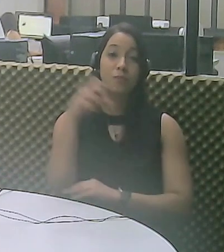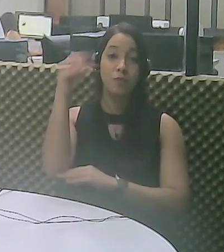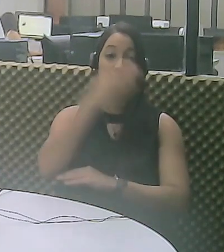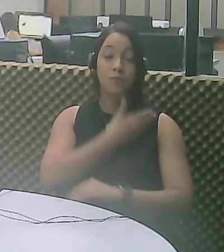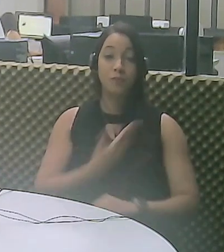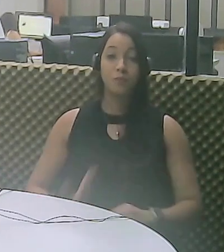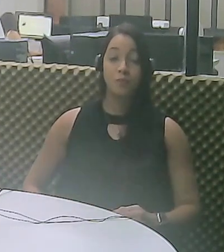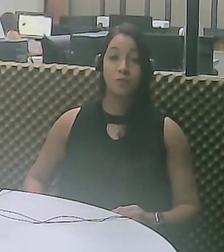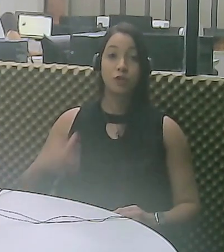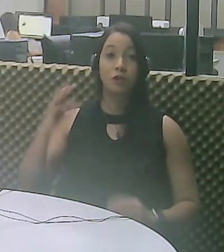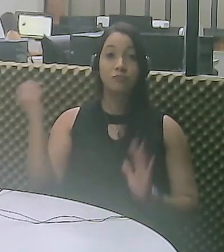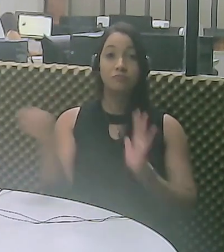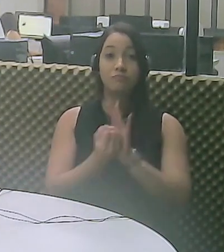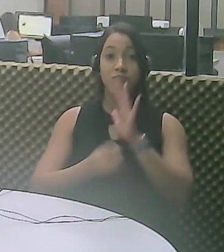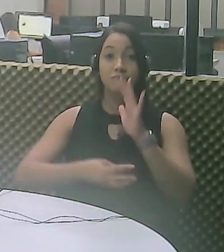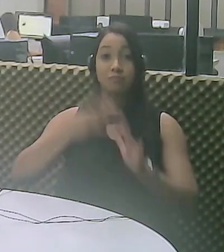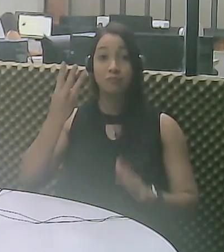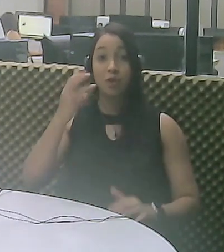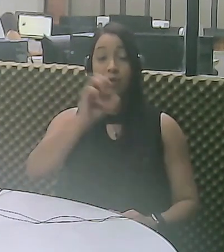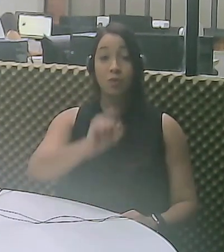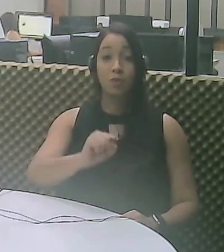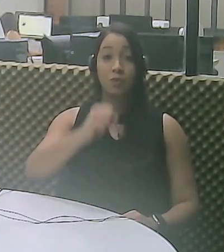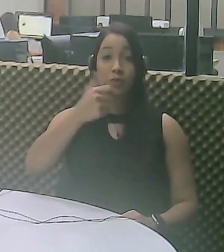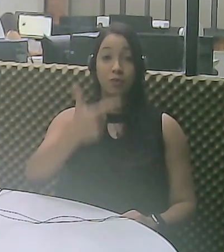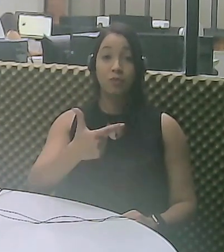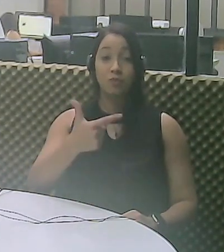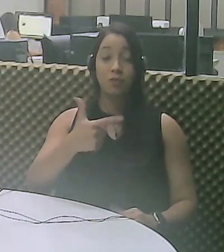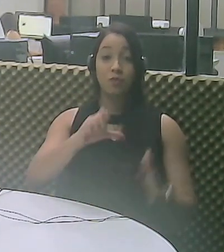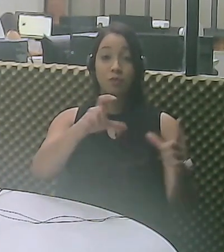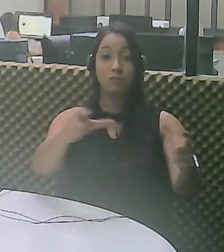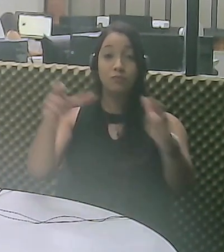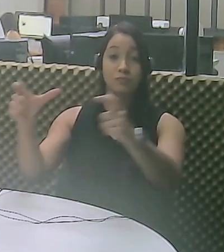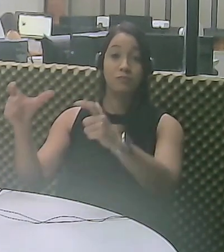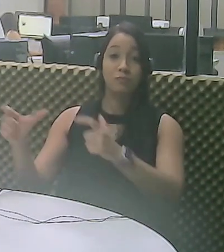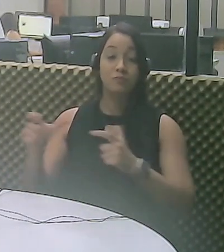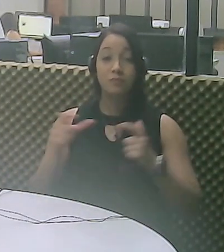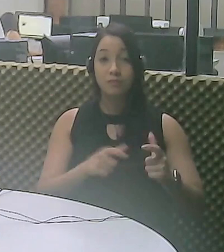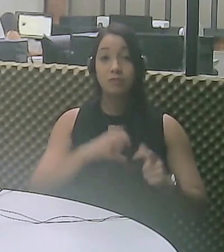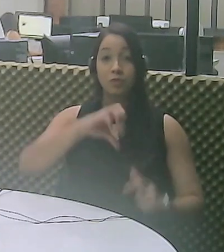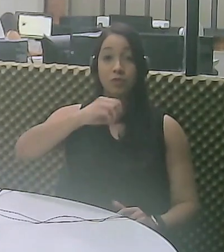concluiu 3 marcos, beneficiando 82 pontos, correspondente a